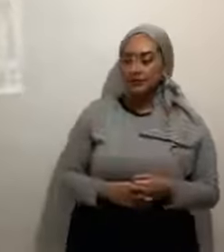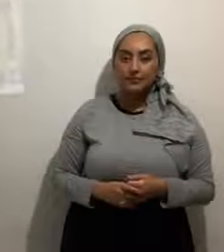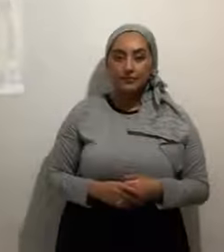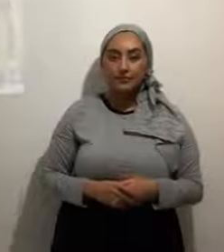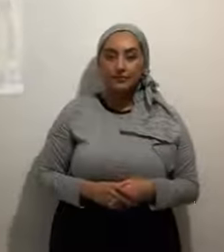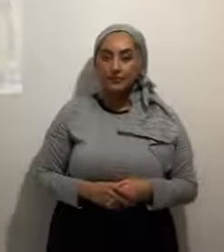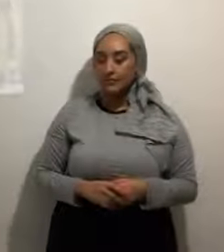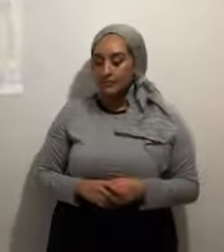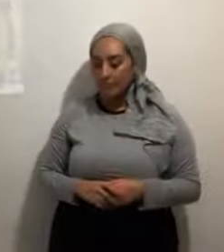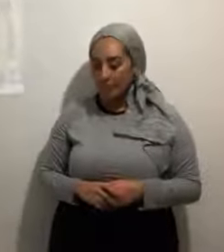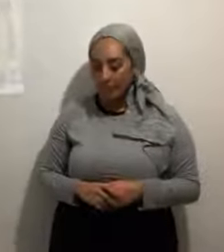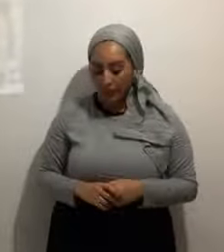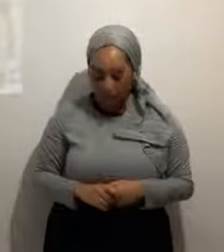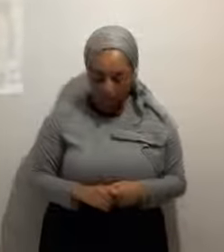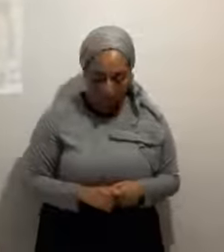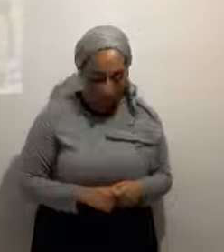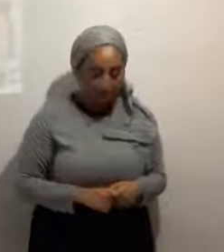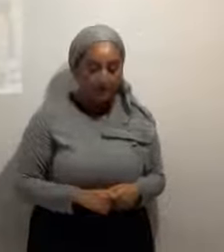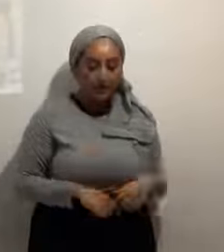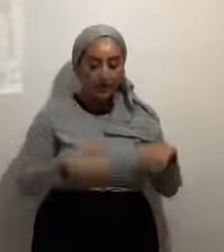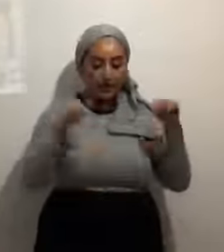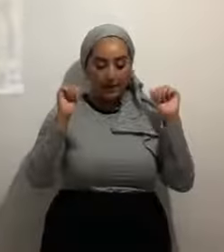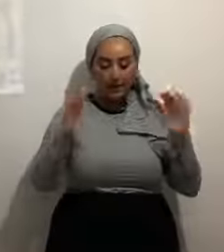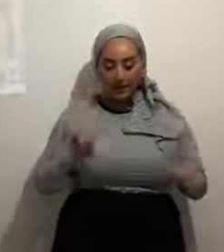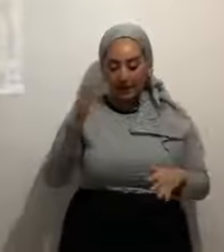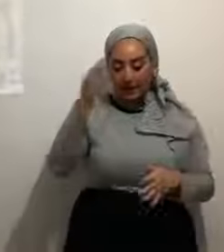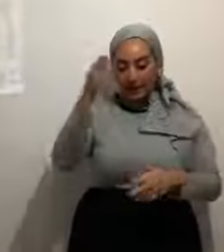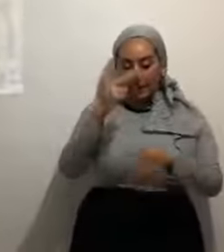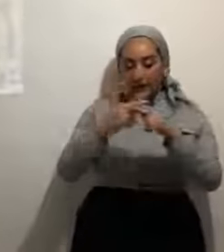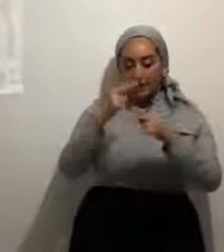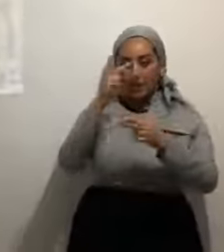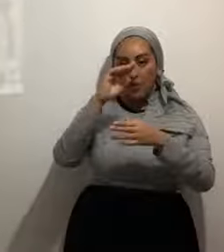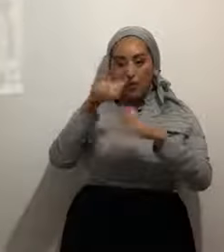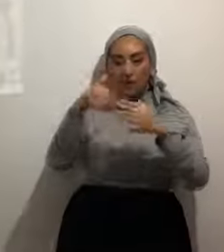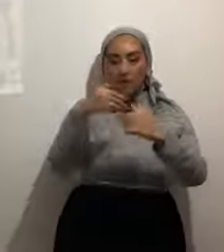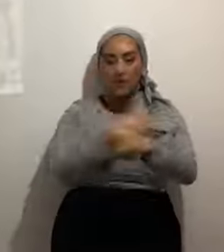Job 9. Bendito es el nombre del Todopoderoso. Job 9.